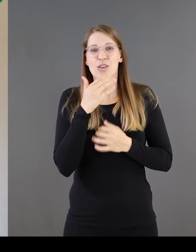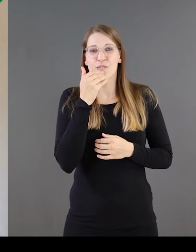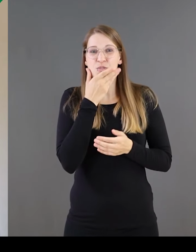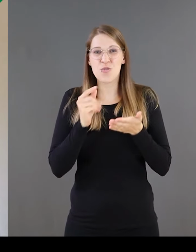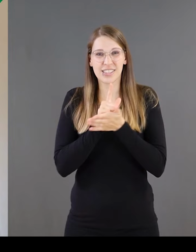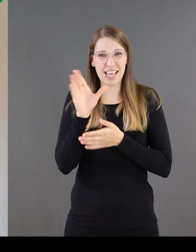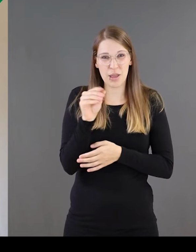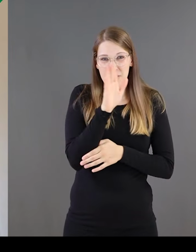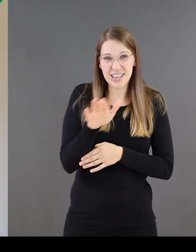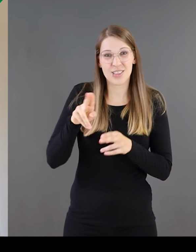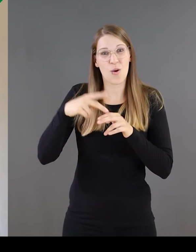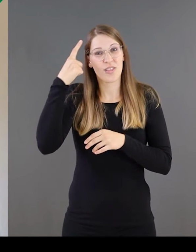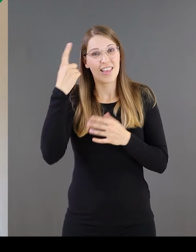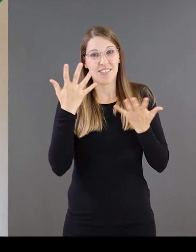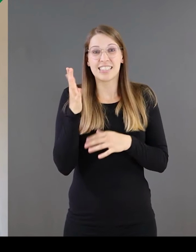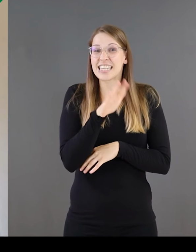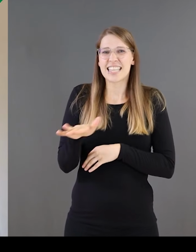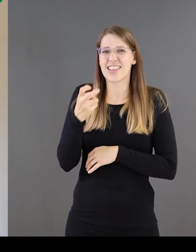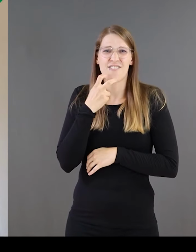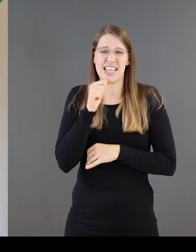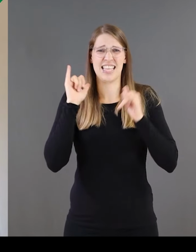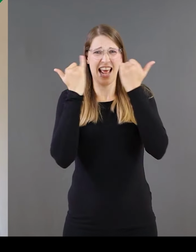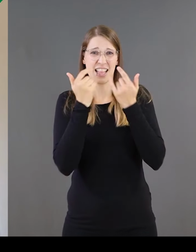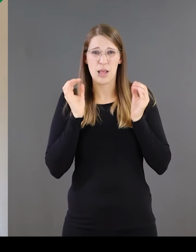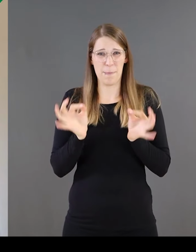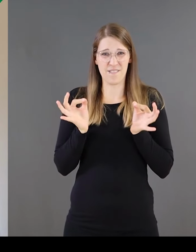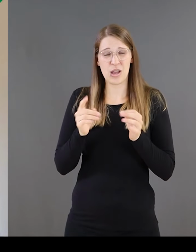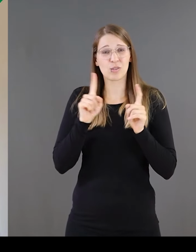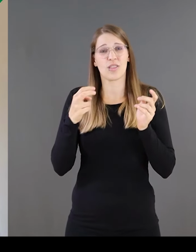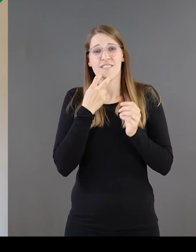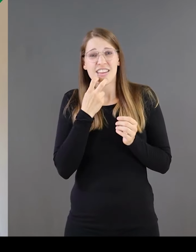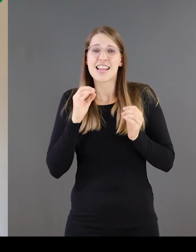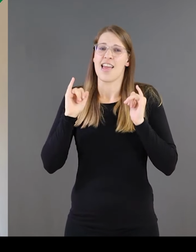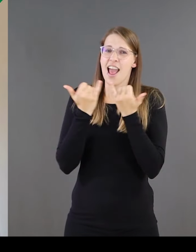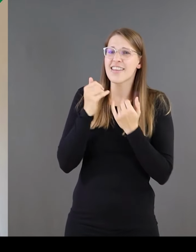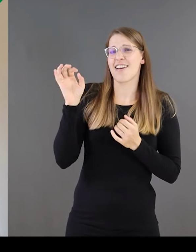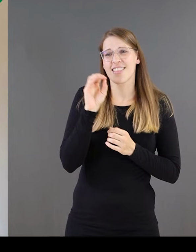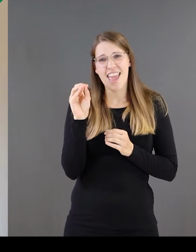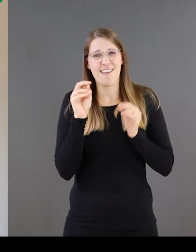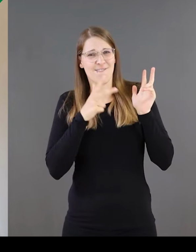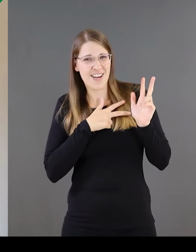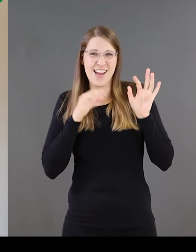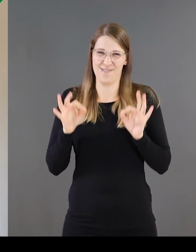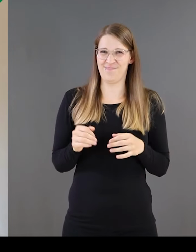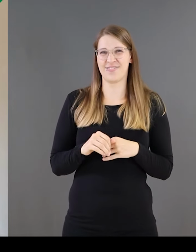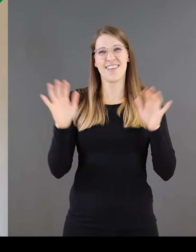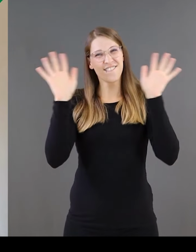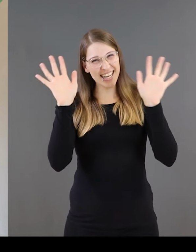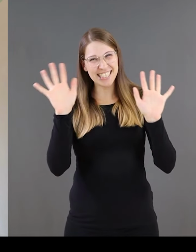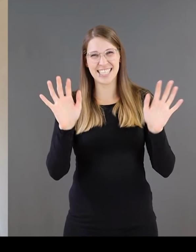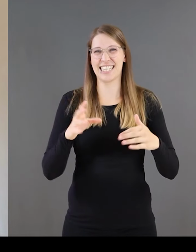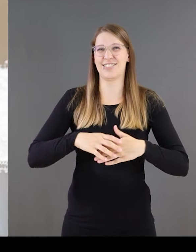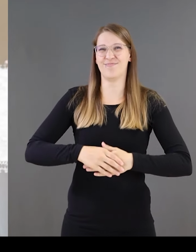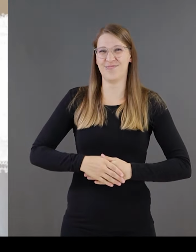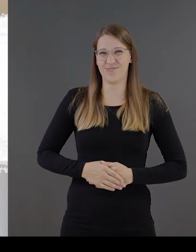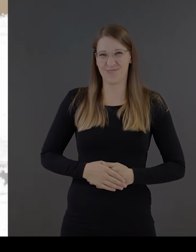schöne Momente mit Ihren Kindern und denken Sie daran, Kinder wollen keine perfekten Eltern haben, Kinder wollen authentische Eltern. Auf